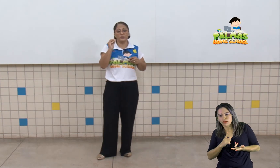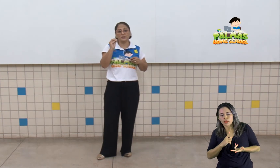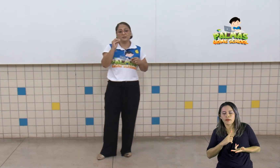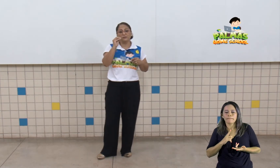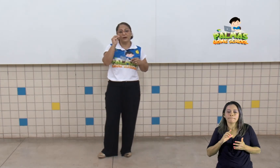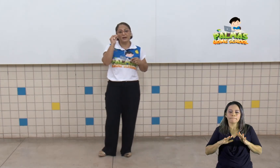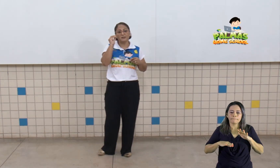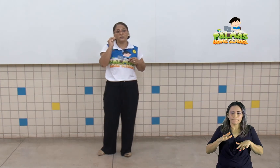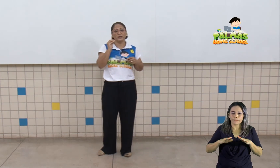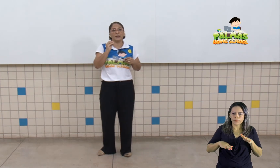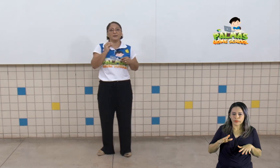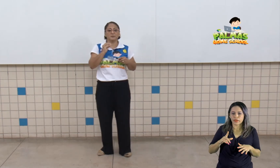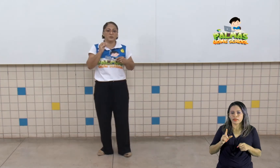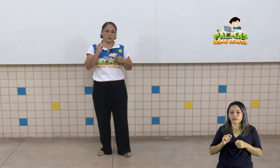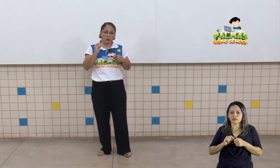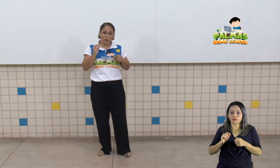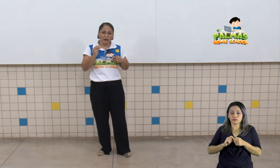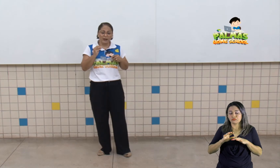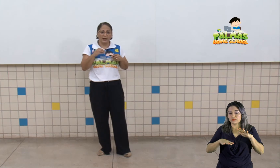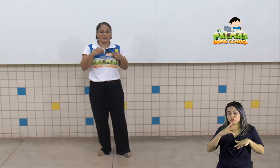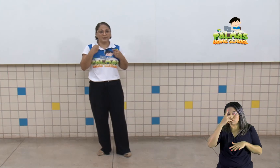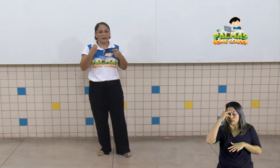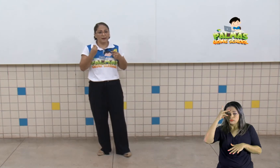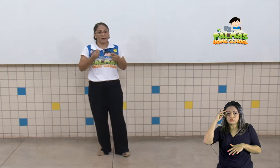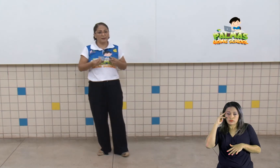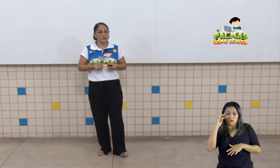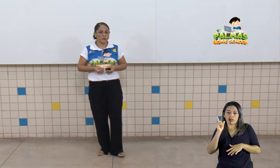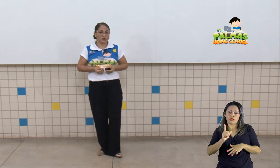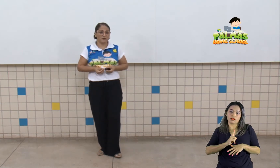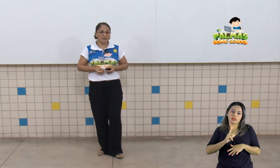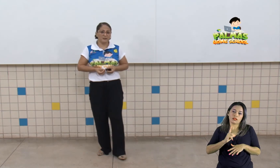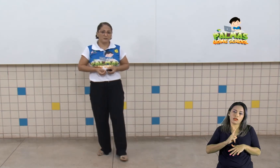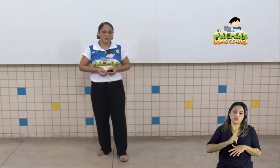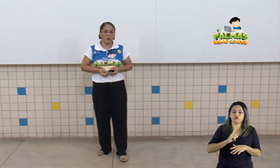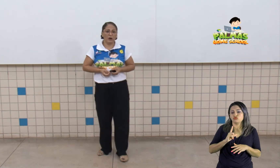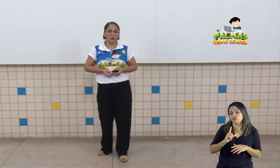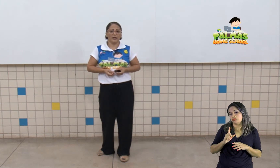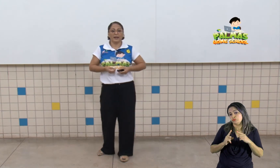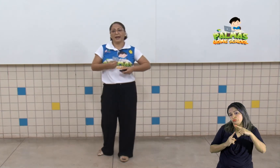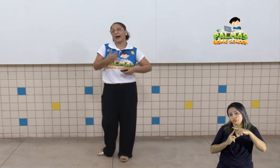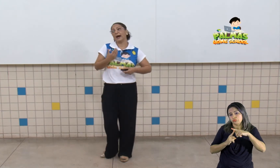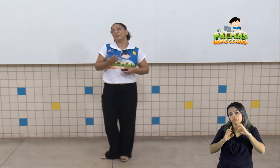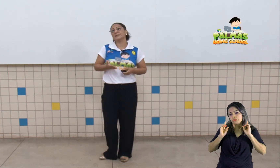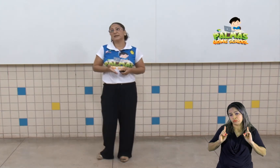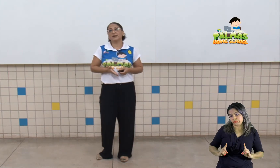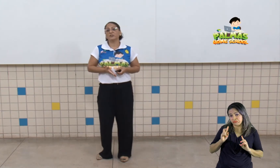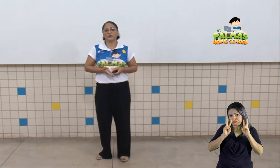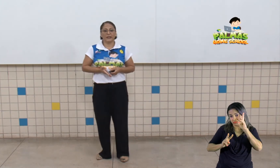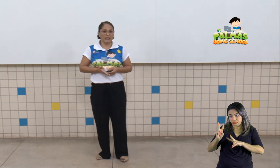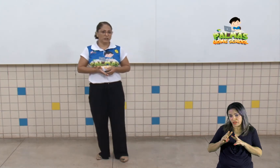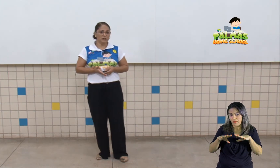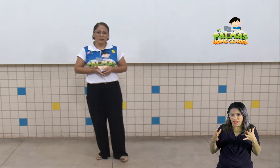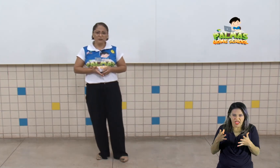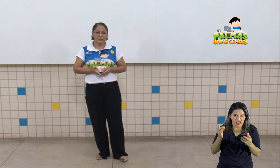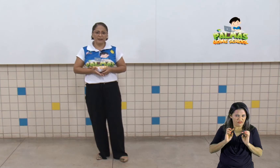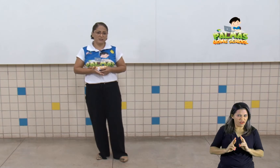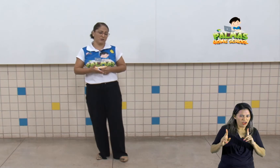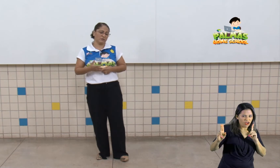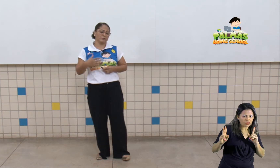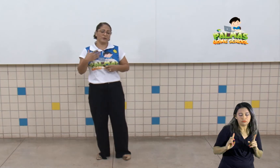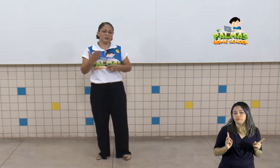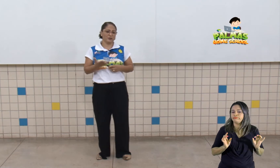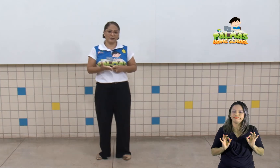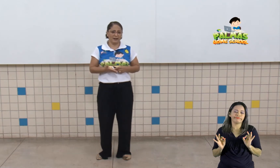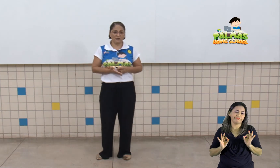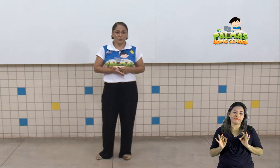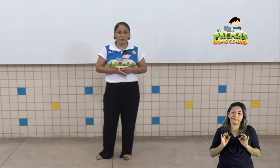alguma coisa que faz com que essa pessoa tenha esse tipo de deficiência visual. Mas ela é diferente? Não, ela só